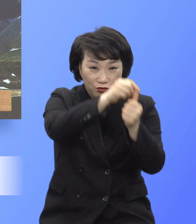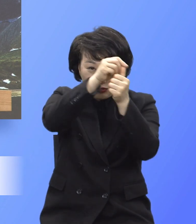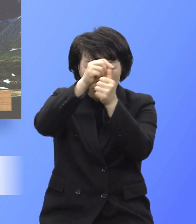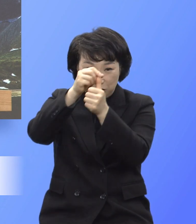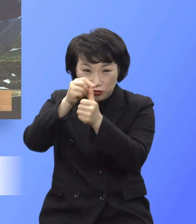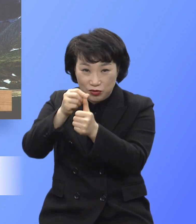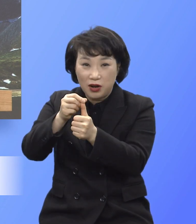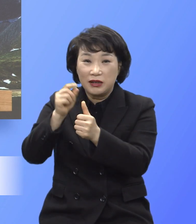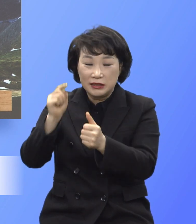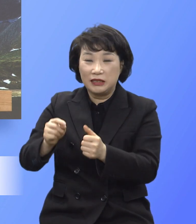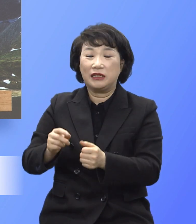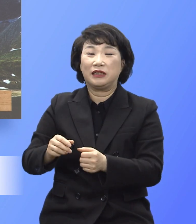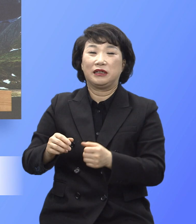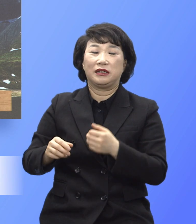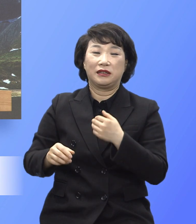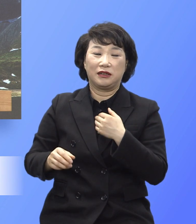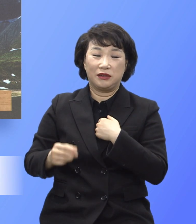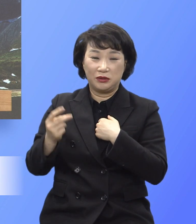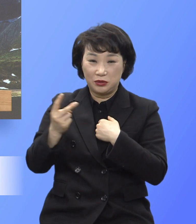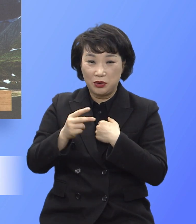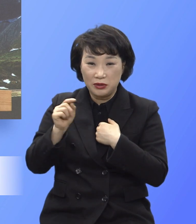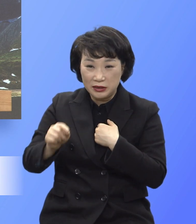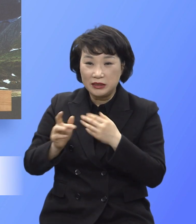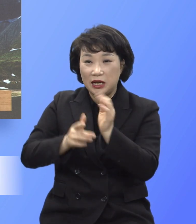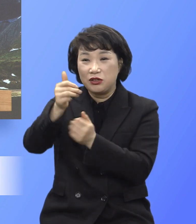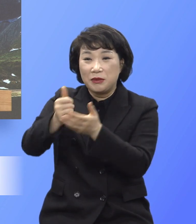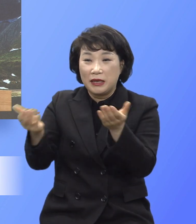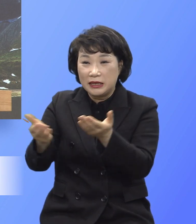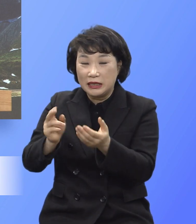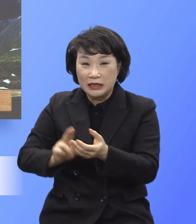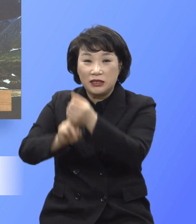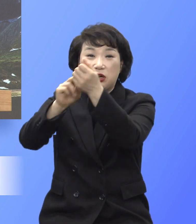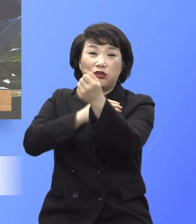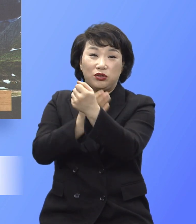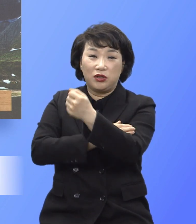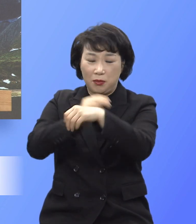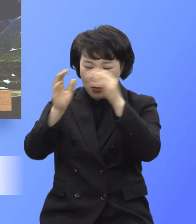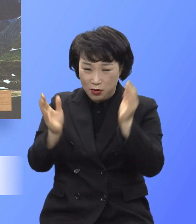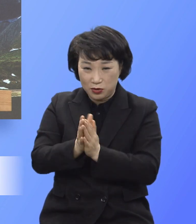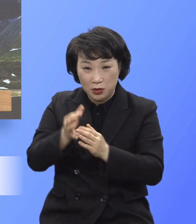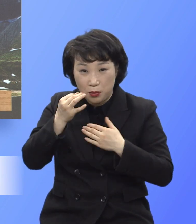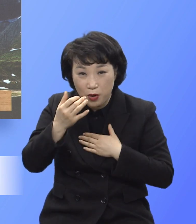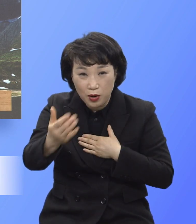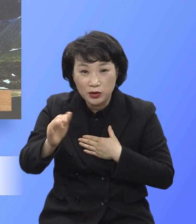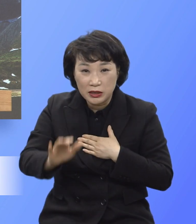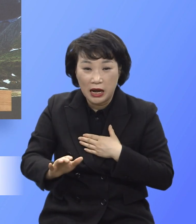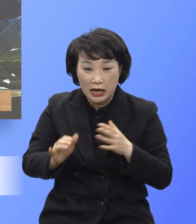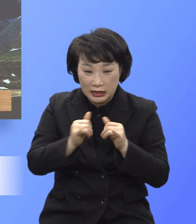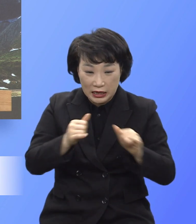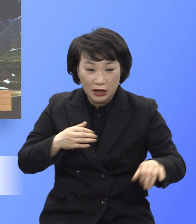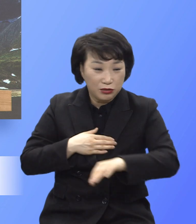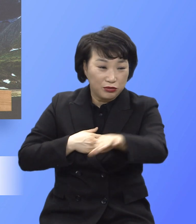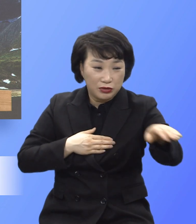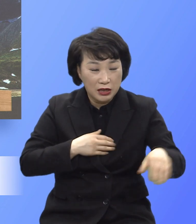살리신 구원과 그리고 그가 일하시는 이적과 능력을 행하여 인간의